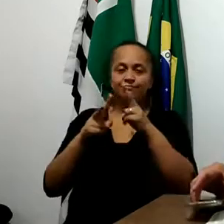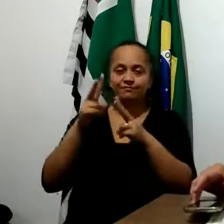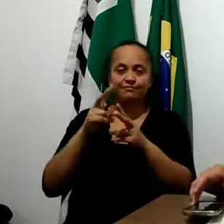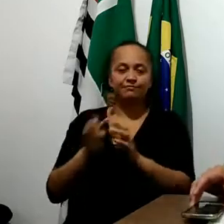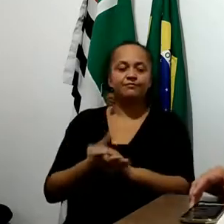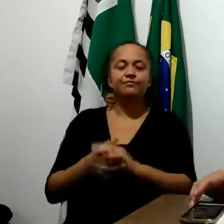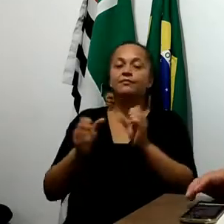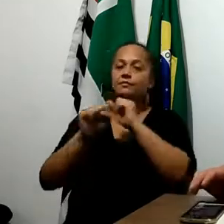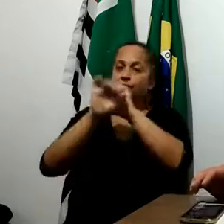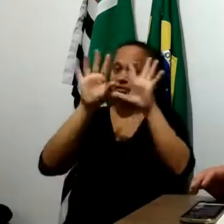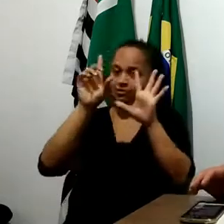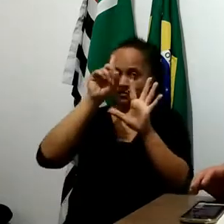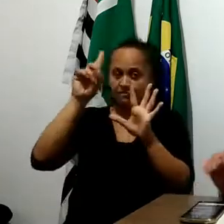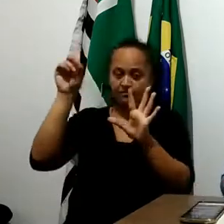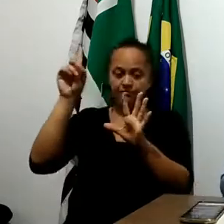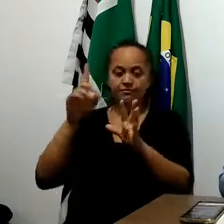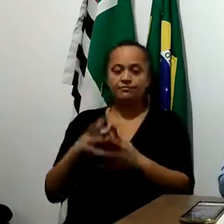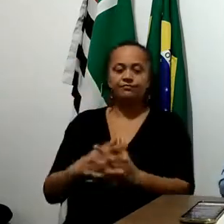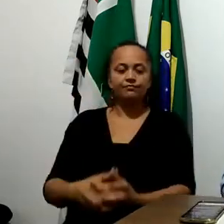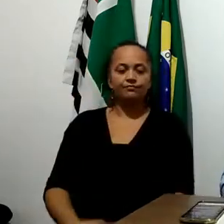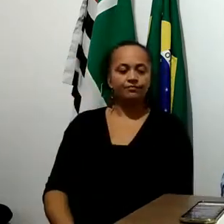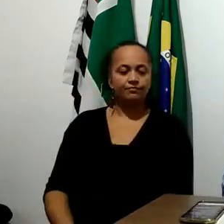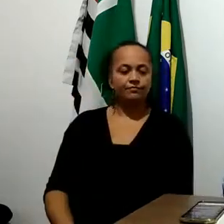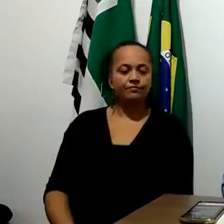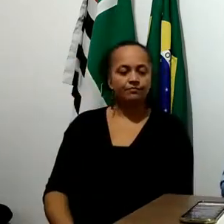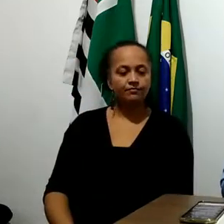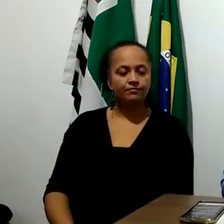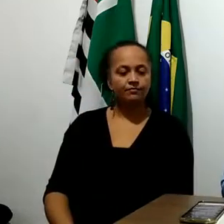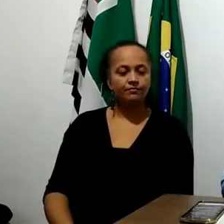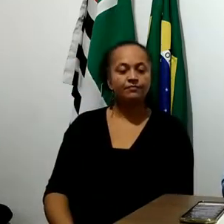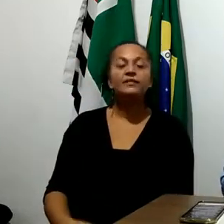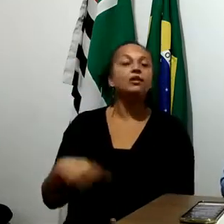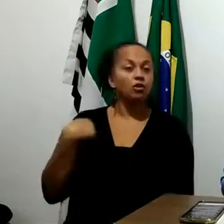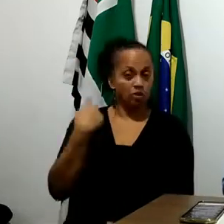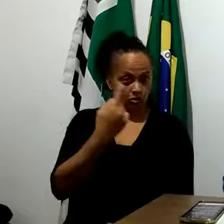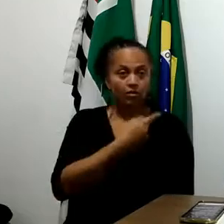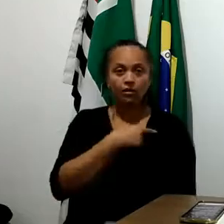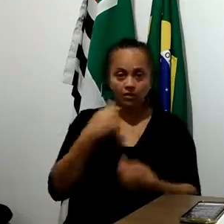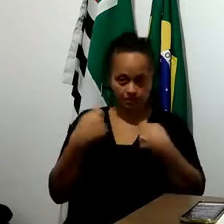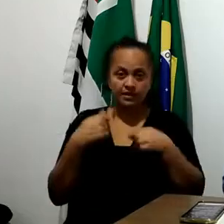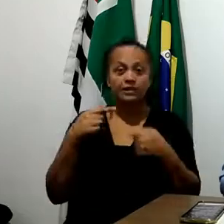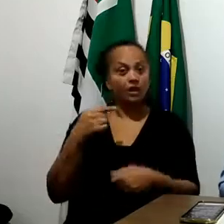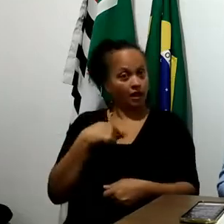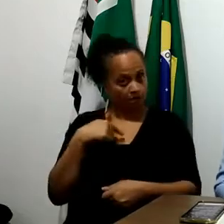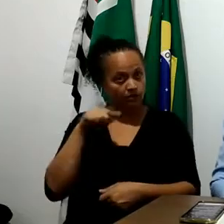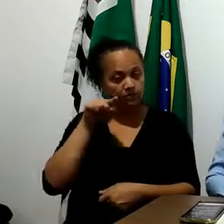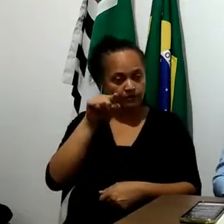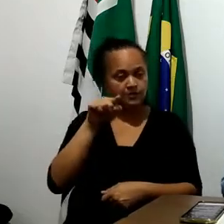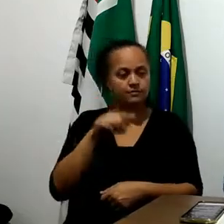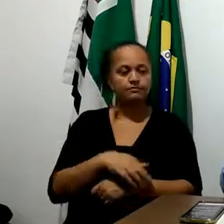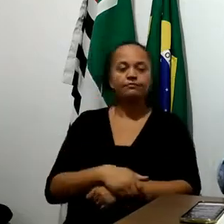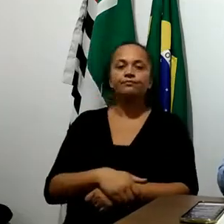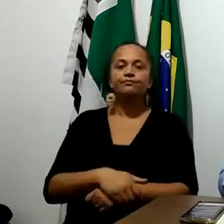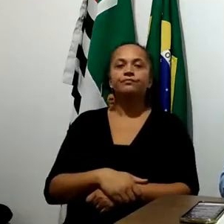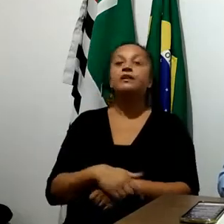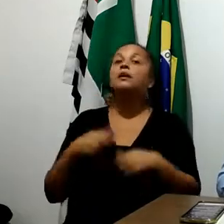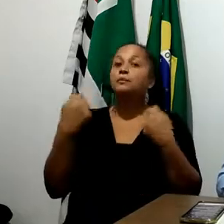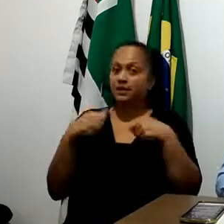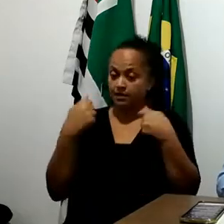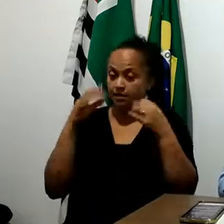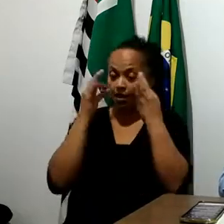Glória a Deus. Aleluia. Então, nós precisamos, eu e você, nós precisamos estar